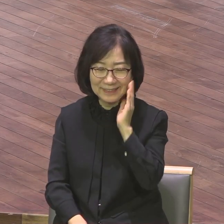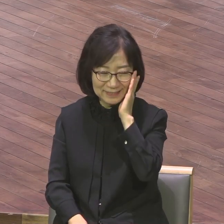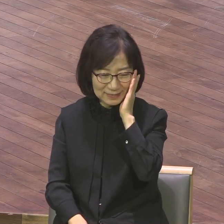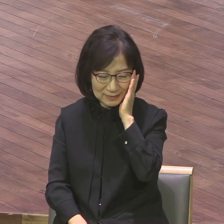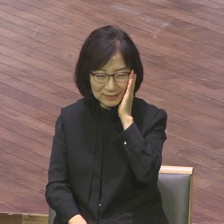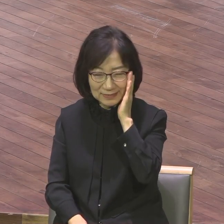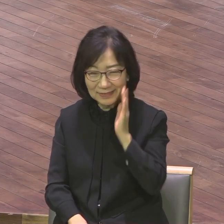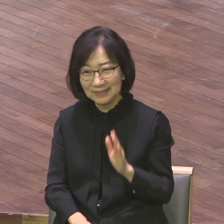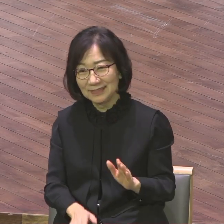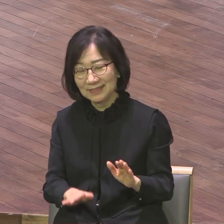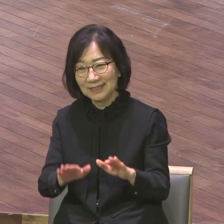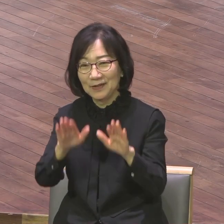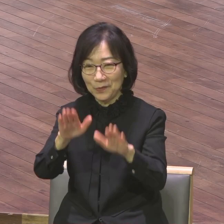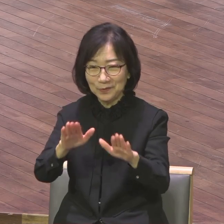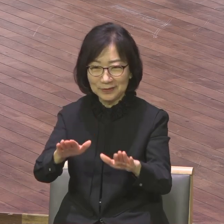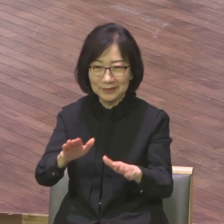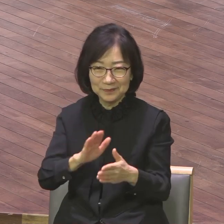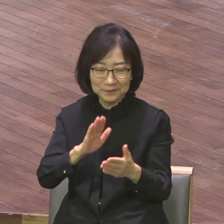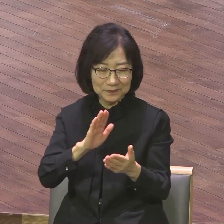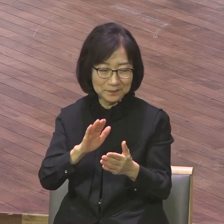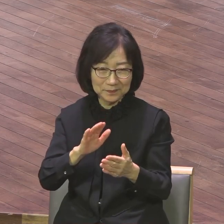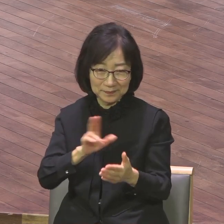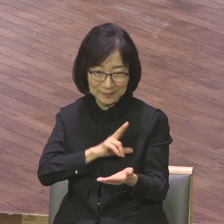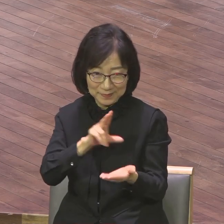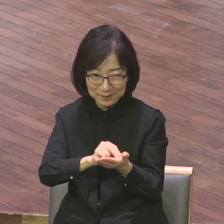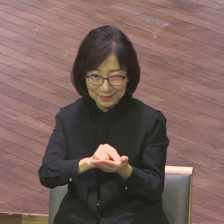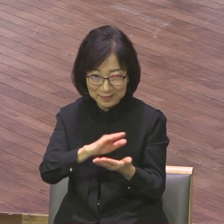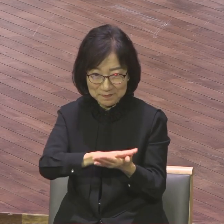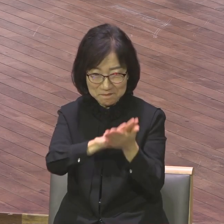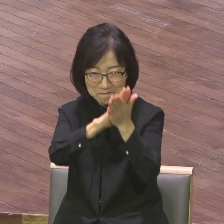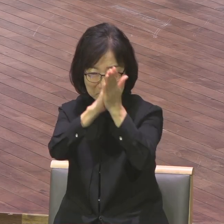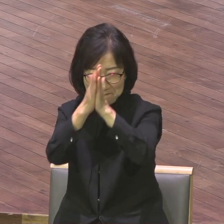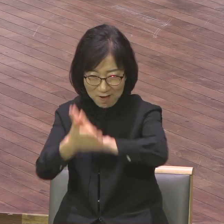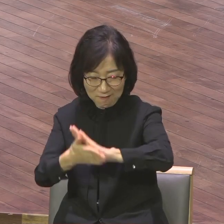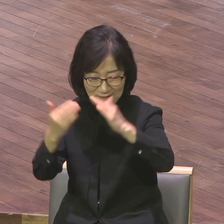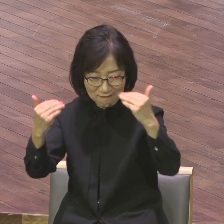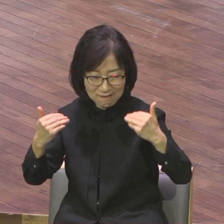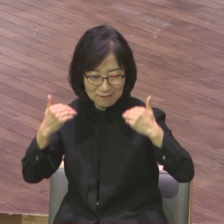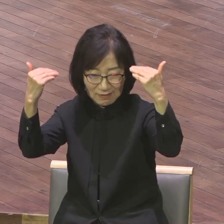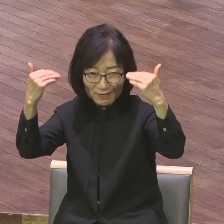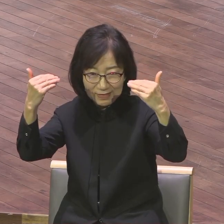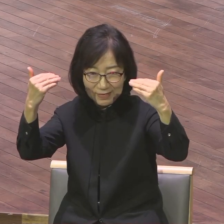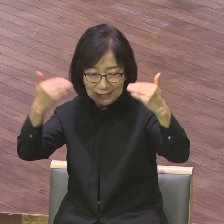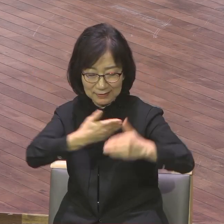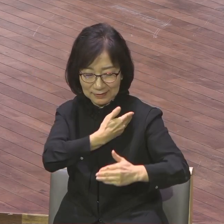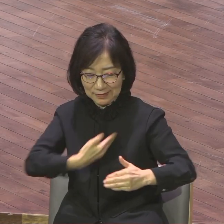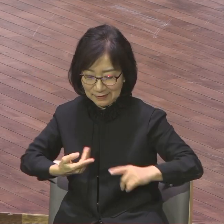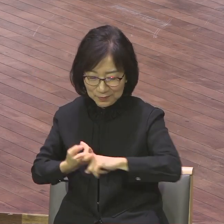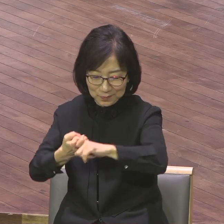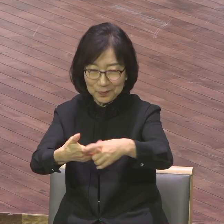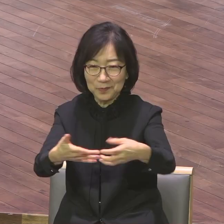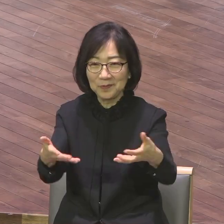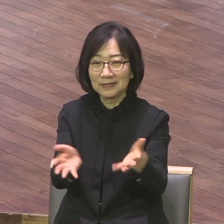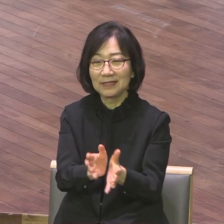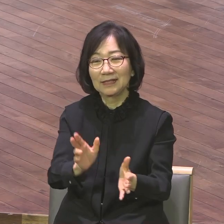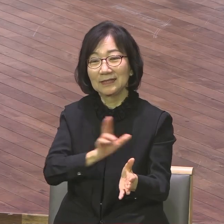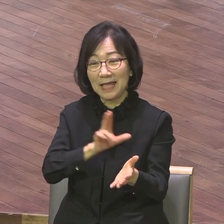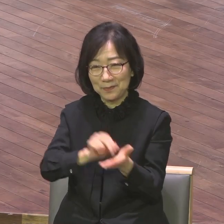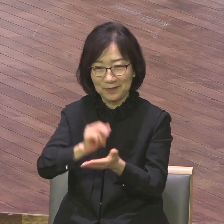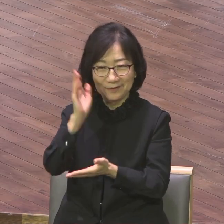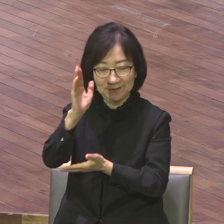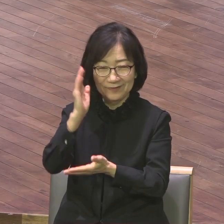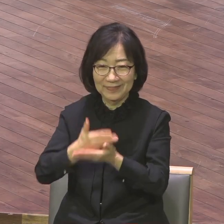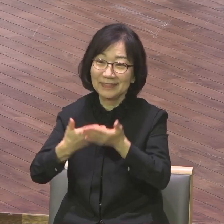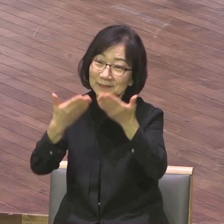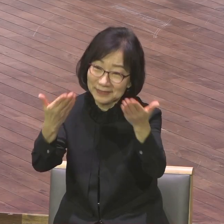이것을 말씀 가지고 변화와 성장의 제자 공동체라는 제목으로 말씀을 드립니다. 지난